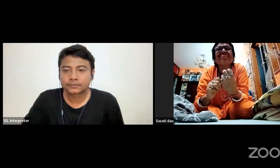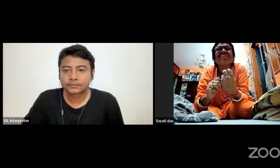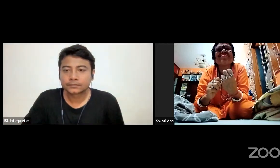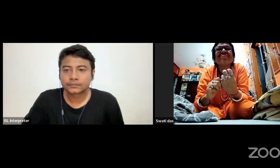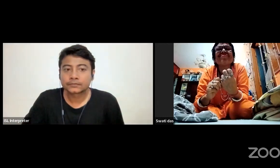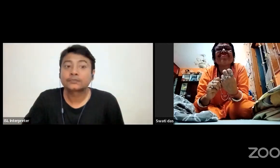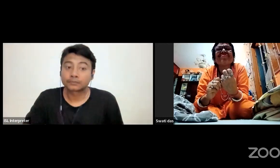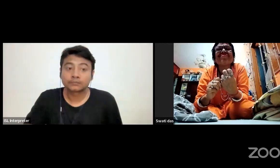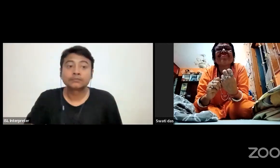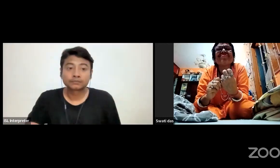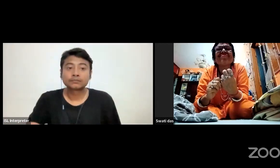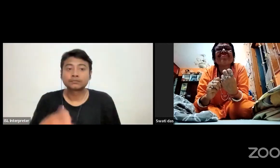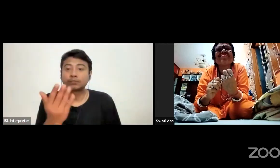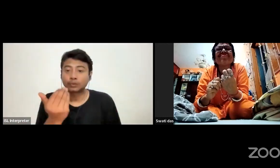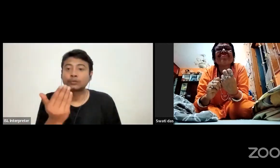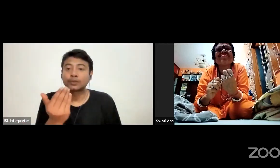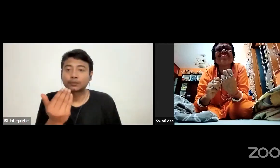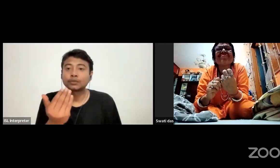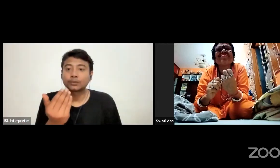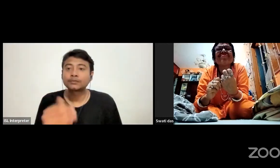हाँ जा सकते हैं।